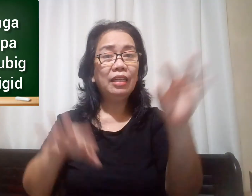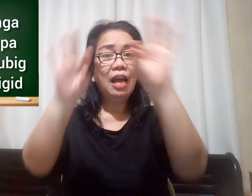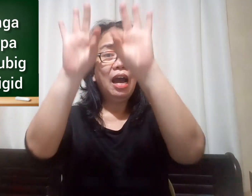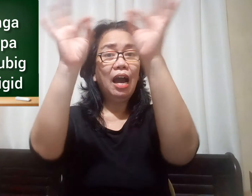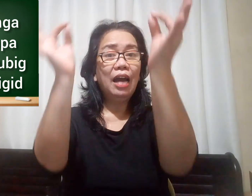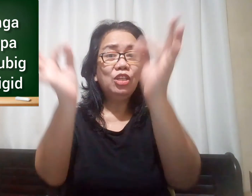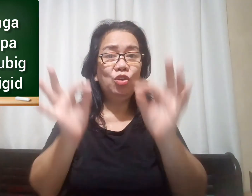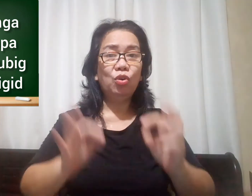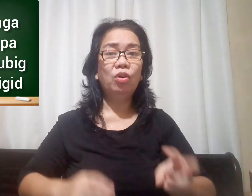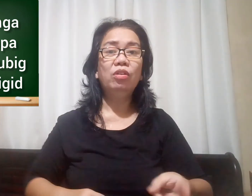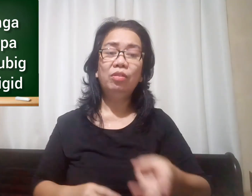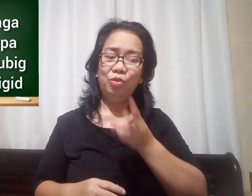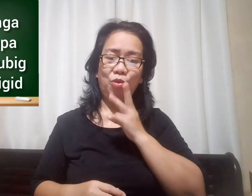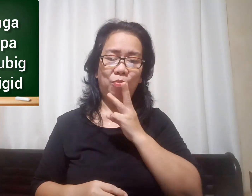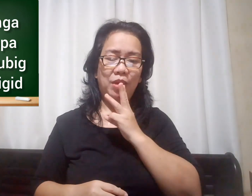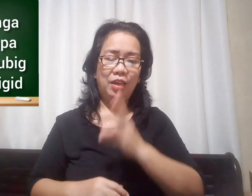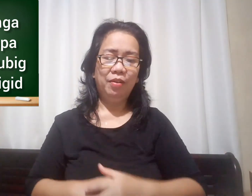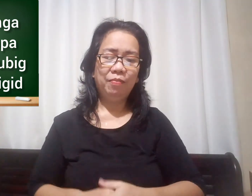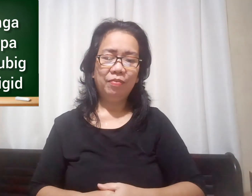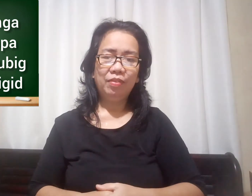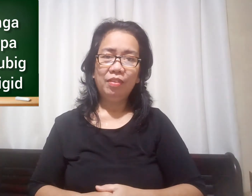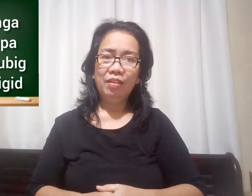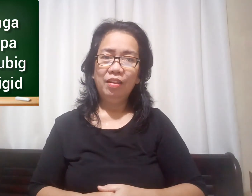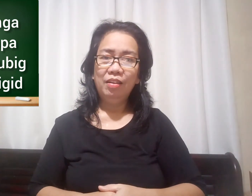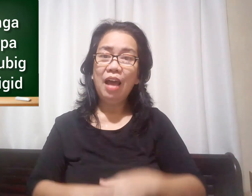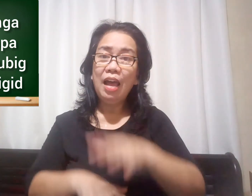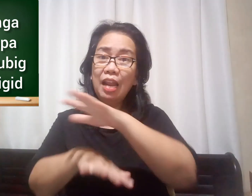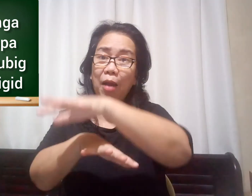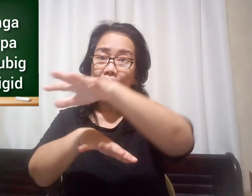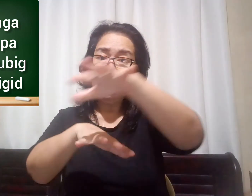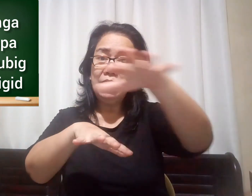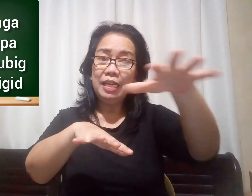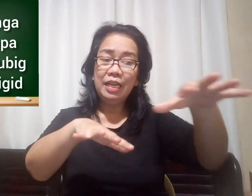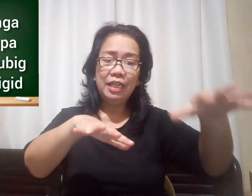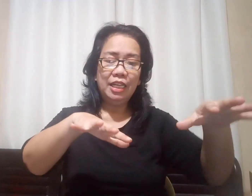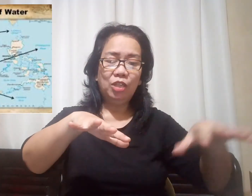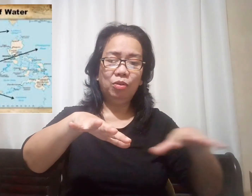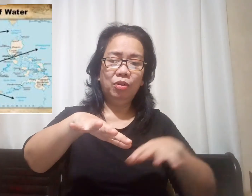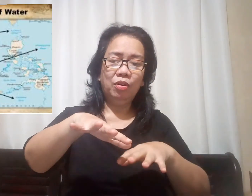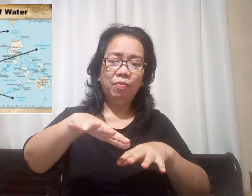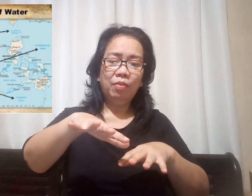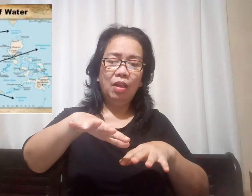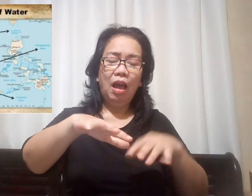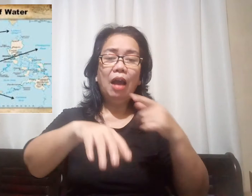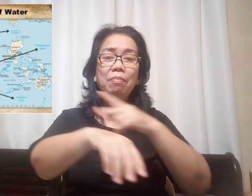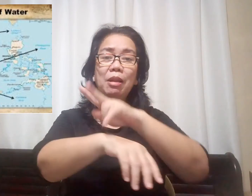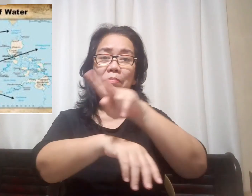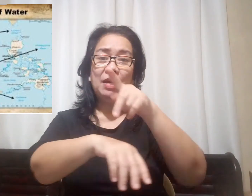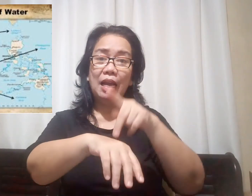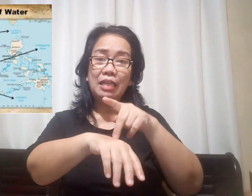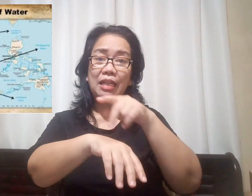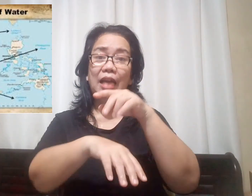anyong tubig na nakapaligid dito. Ang Pilipinas ay